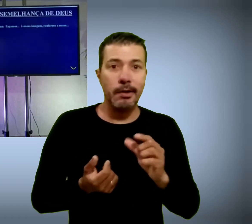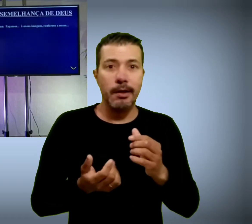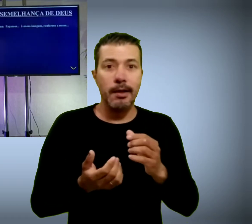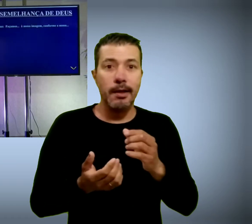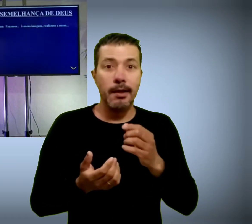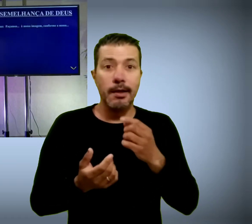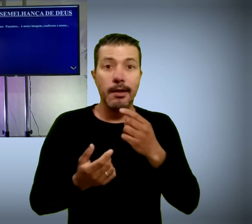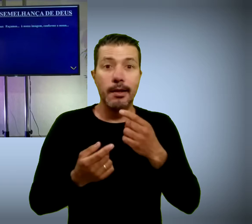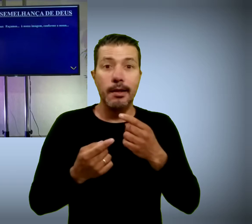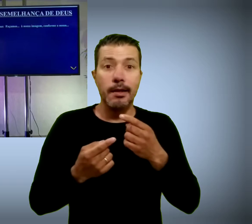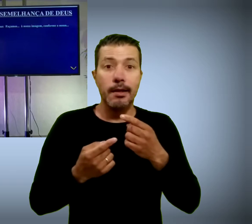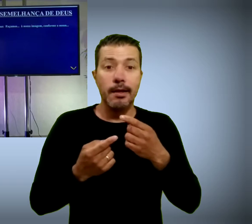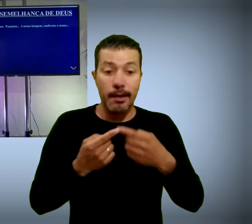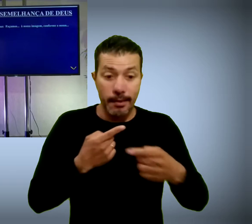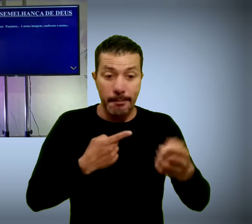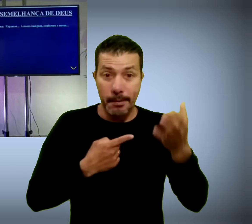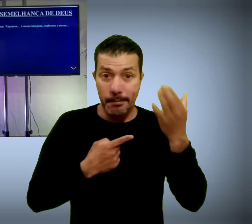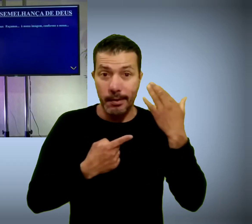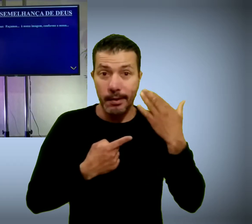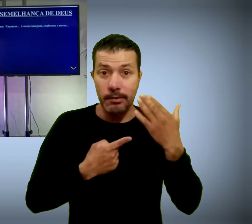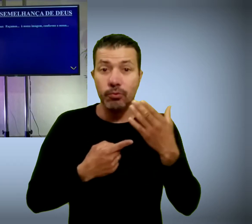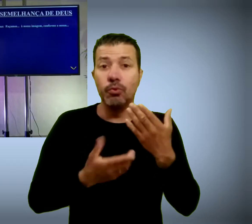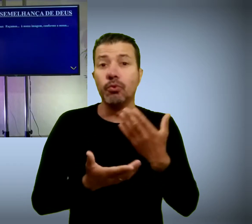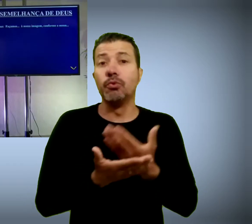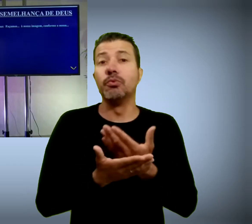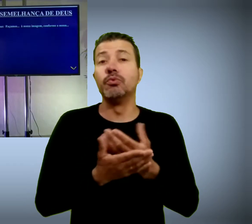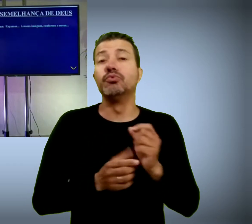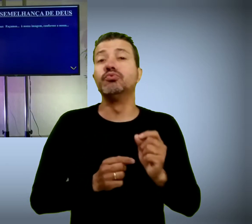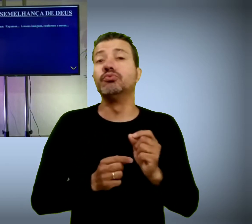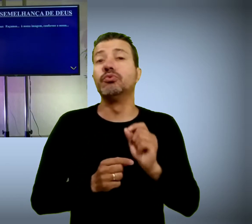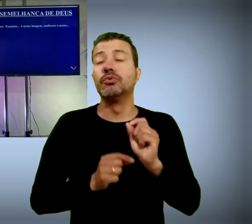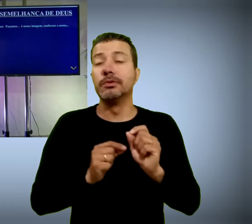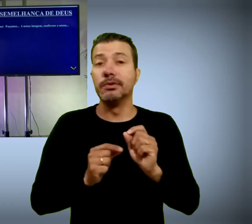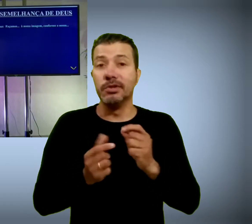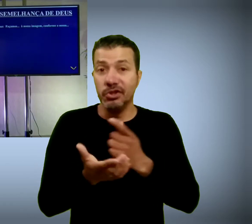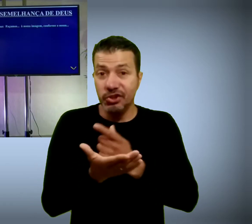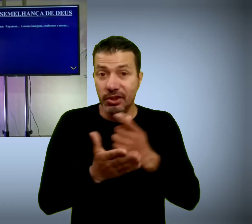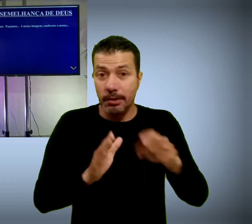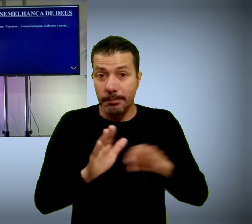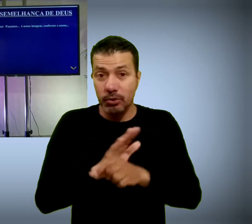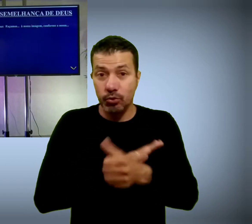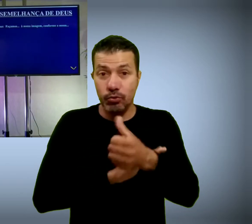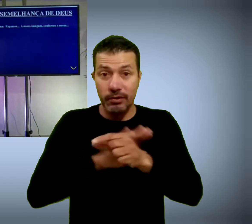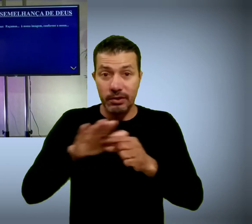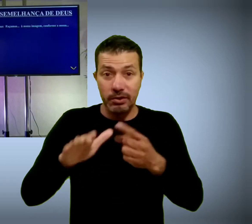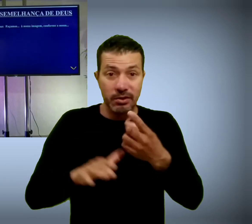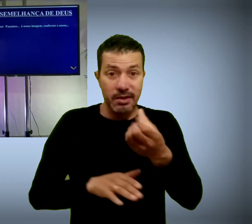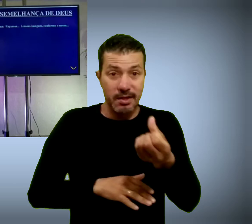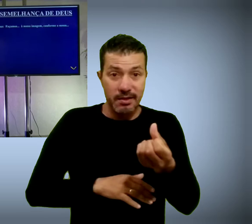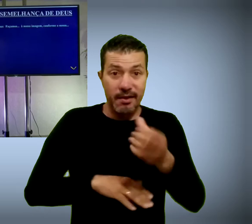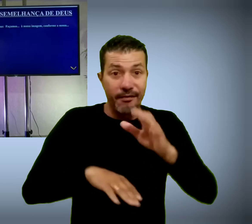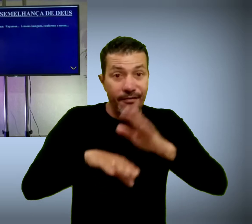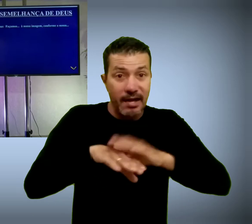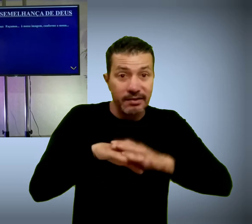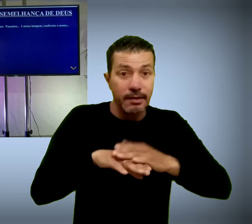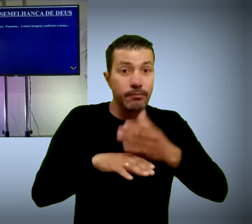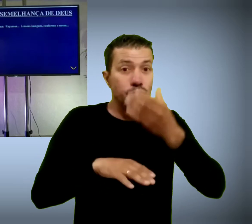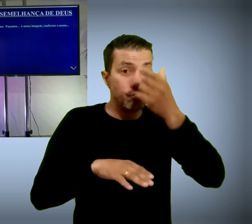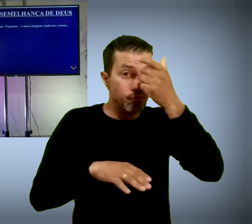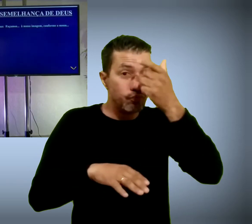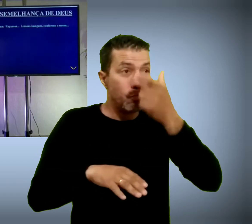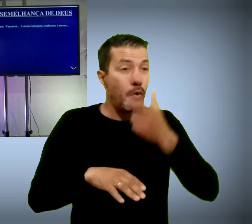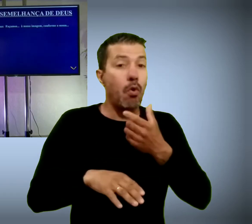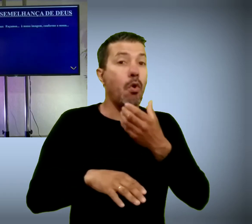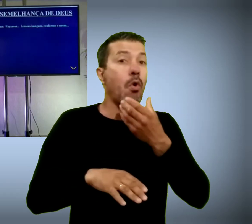começou a estudar o porquê. Em Gênesis 1,16 a gente aprendeu que Deus disse: façamos o homem